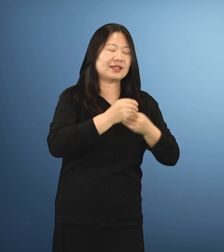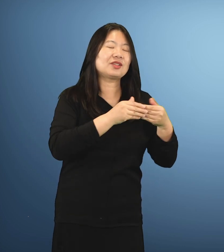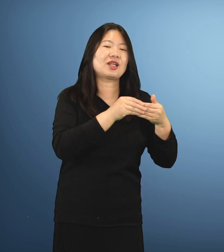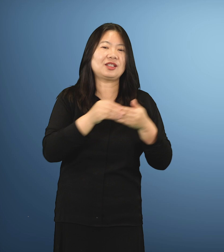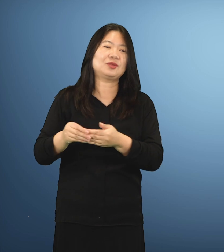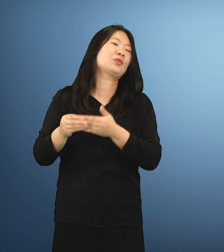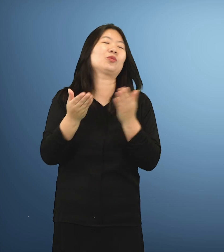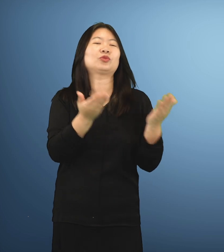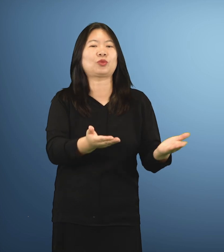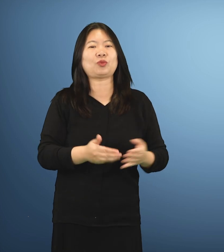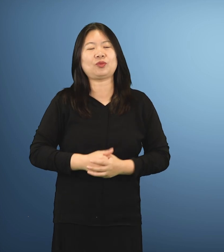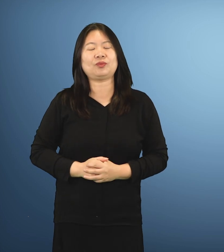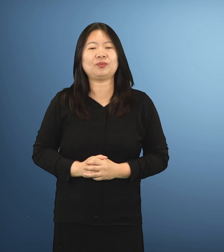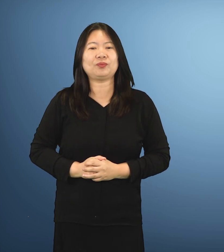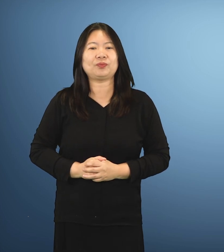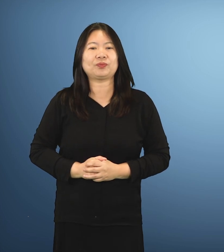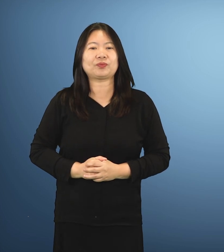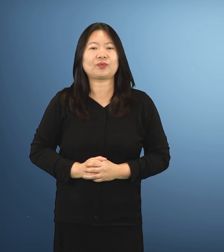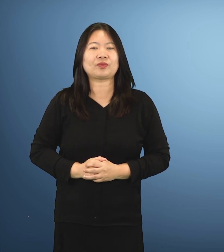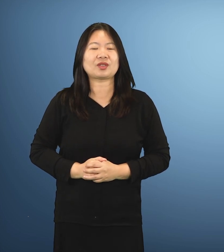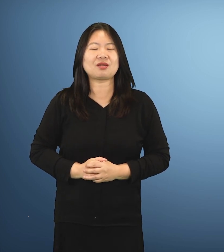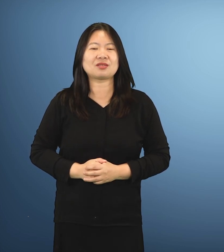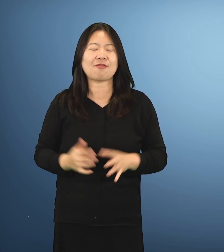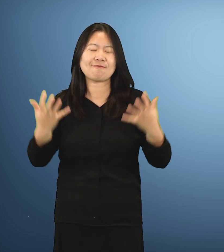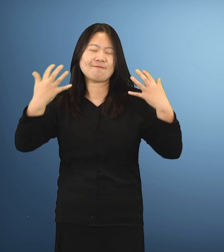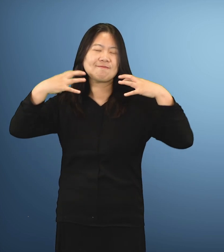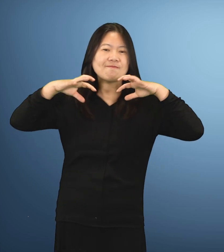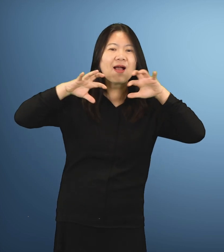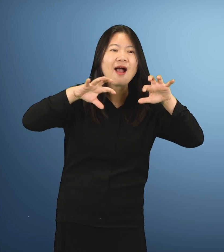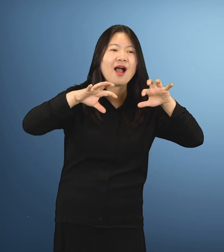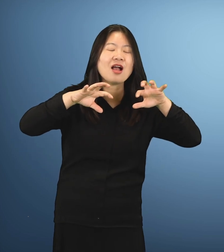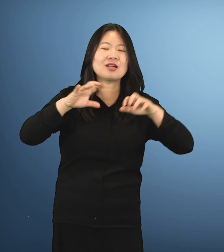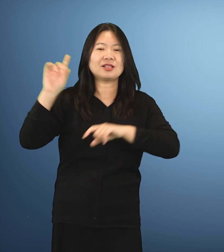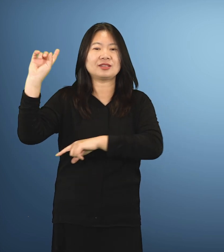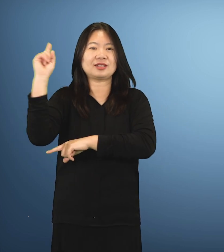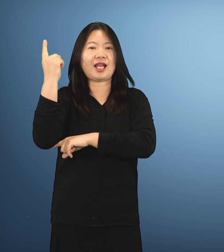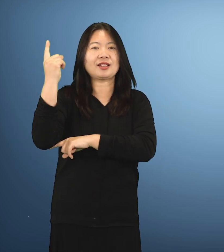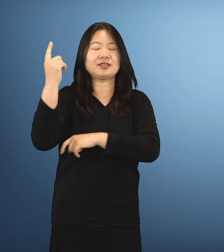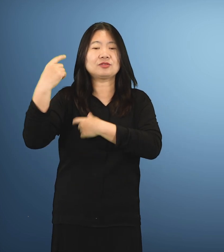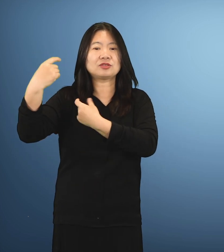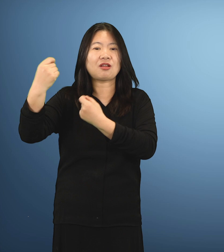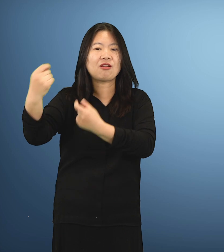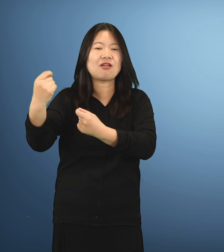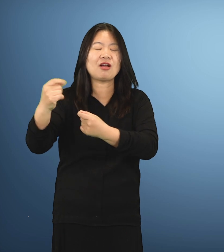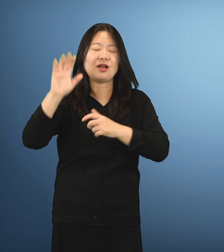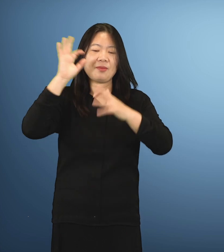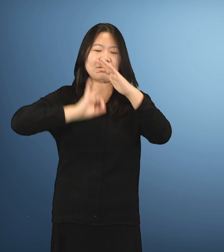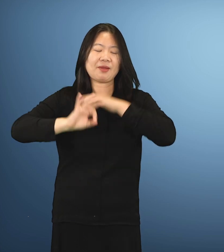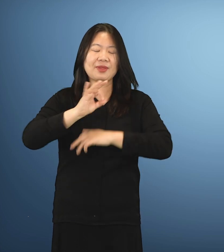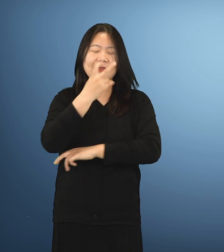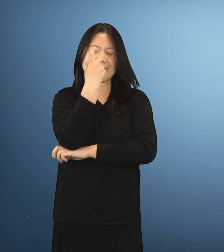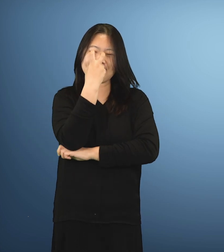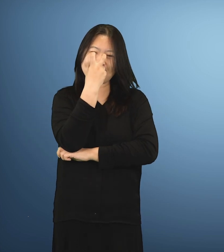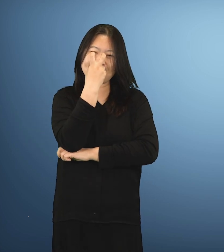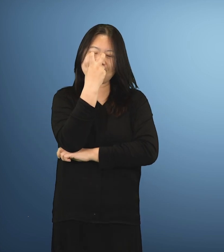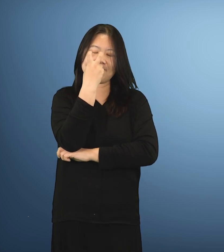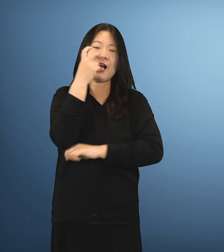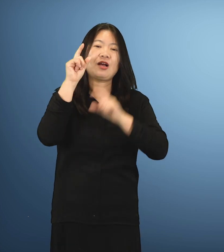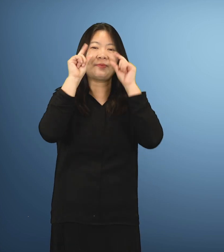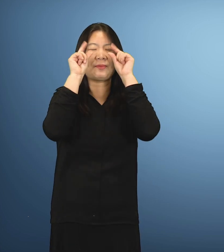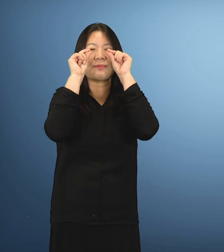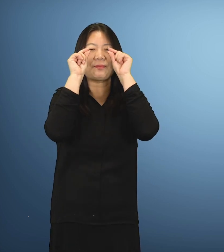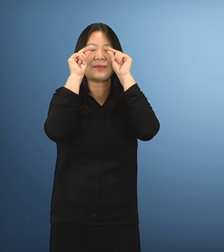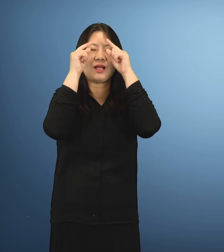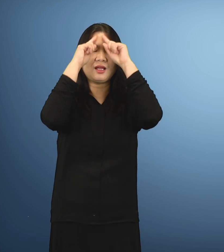인도하는 겁니다. 그리고 맹수가 달려들면 다윗처럼 밤새 잠 못 이루고